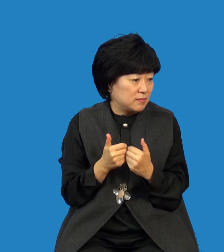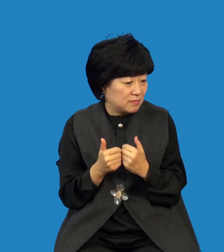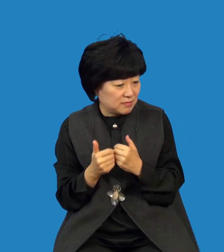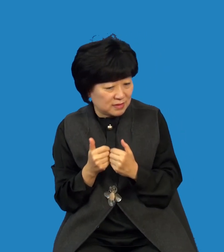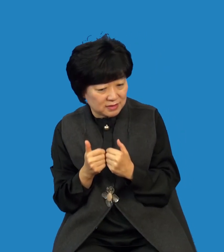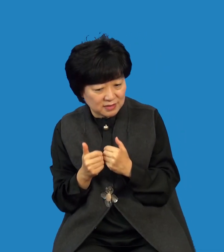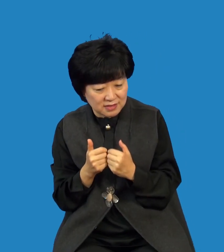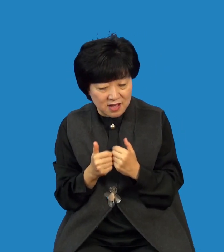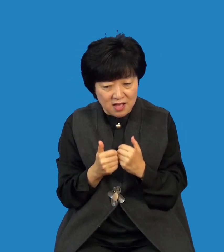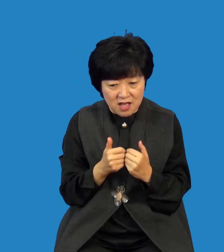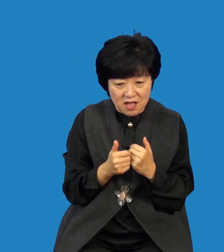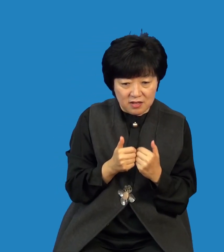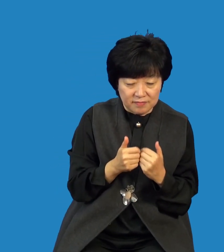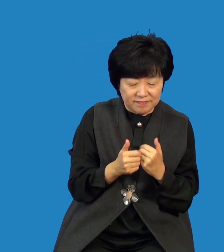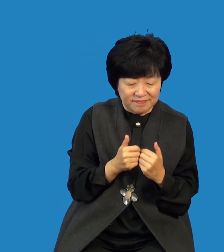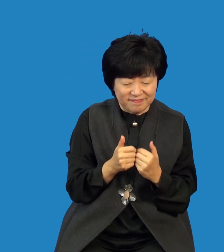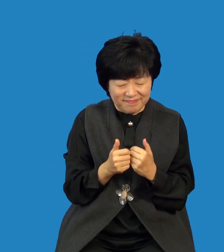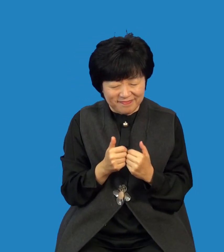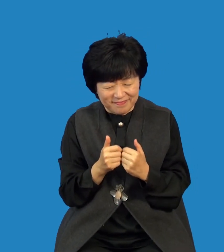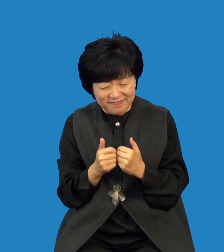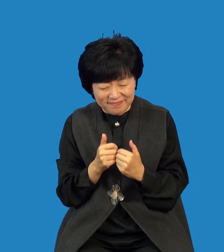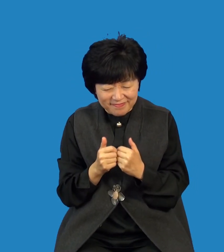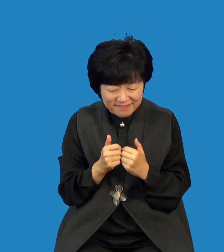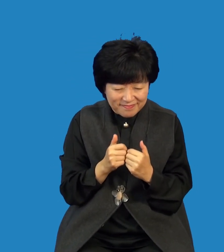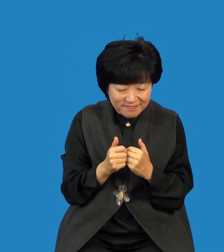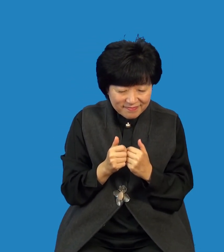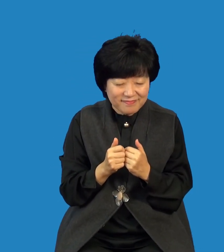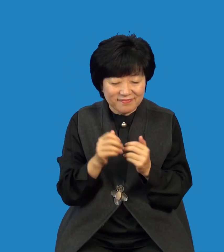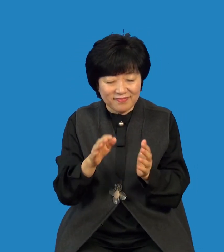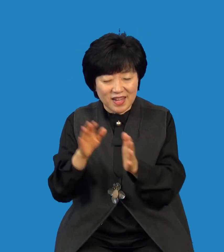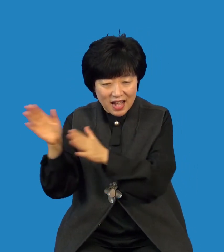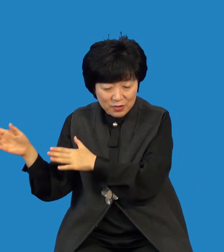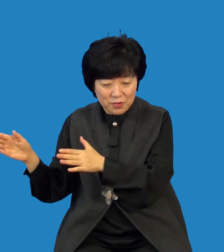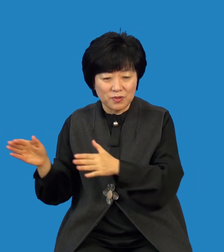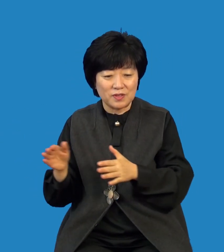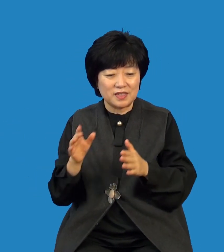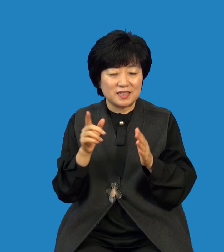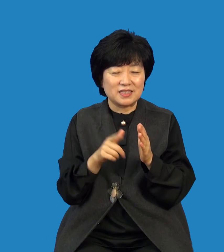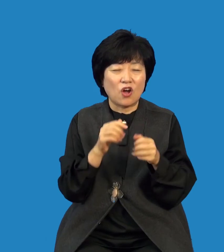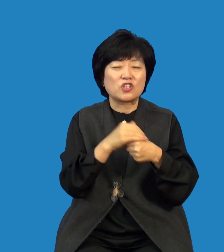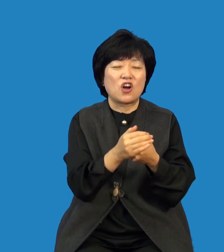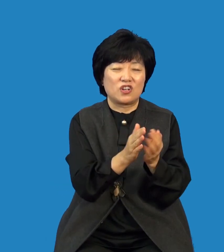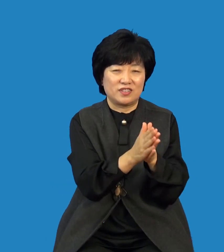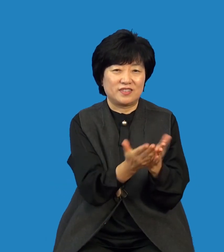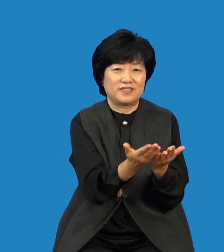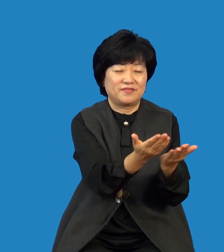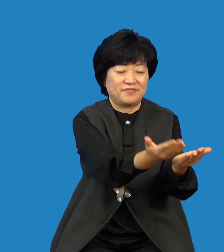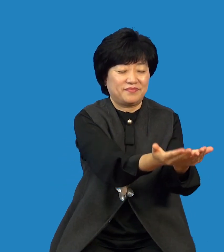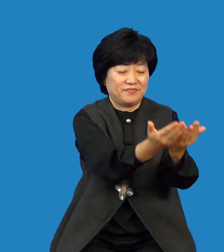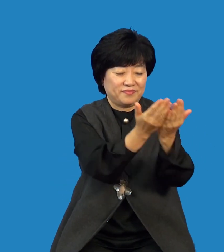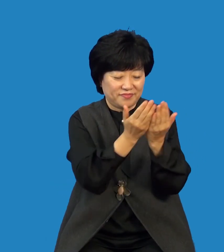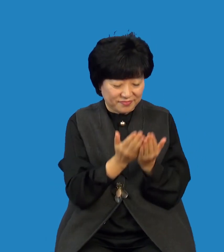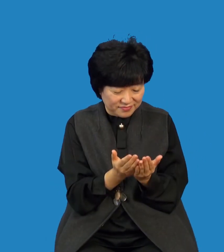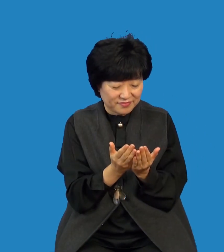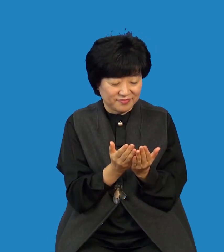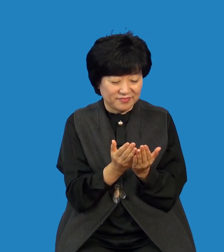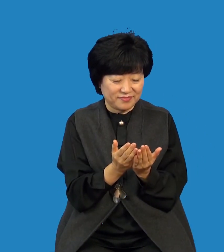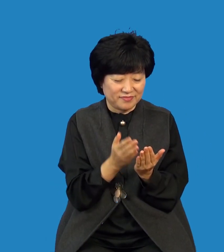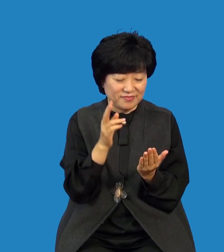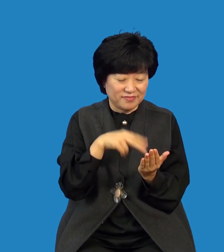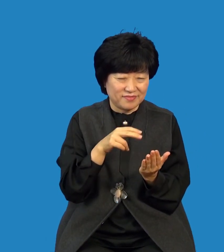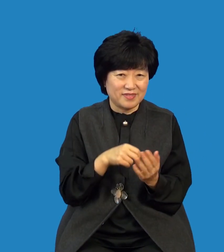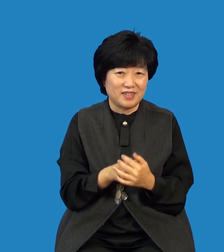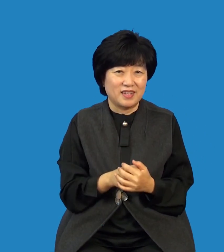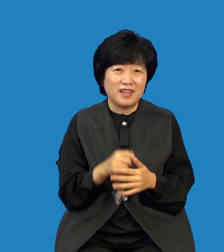그러고 이제 콰이어 타임 하려고 제가 매일 성경을 폈습니다. 그 당시에 매일 성경을 통해서 콰이어 타임을 하고 있었는데